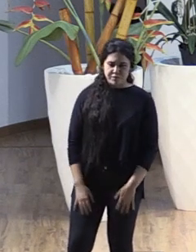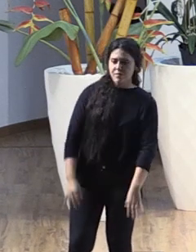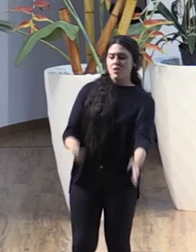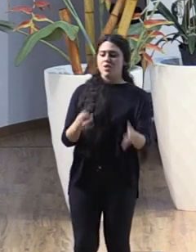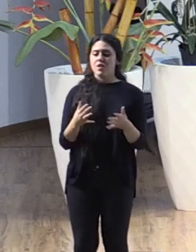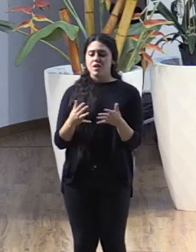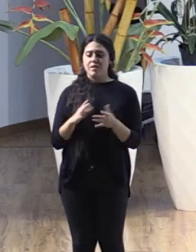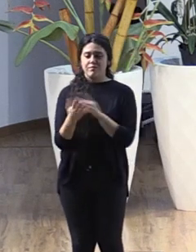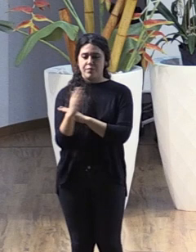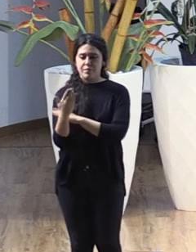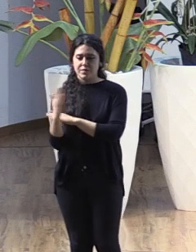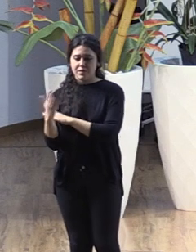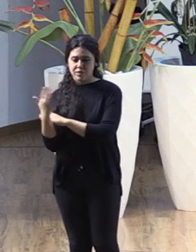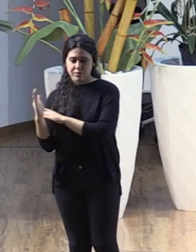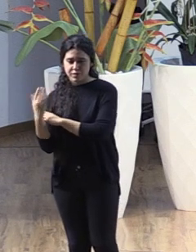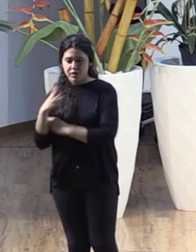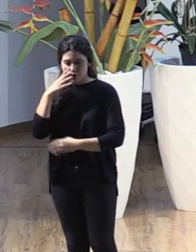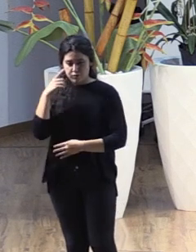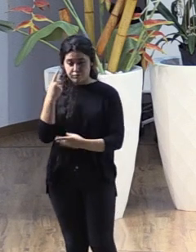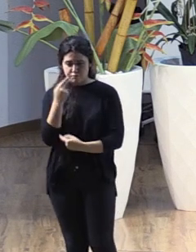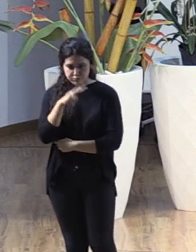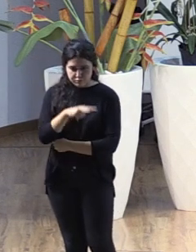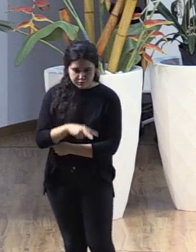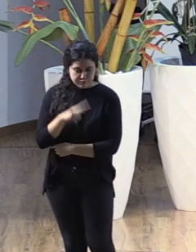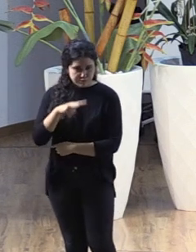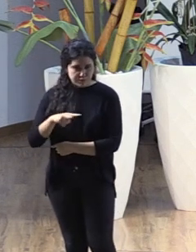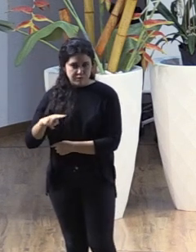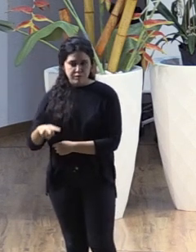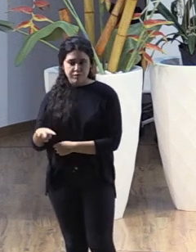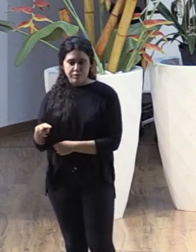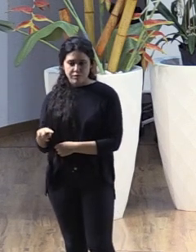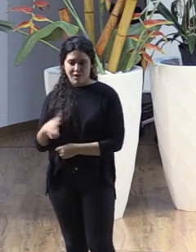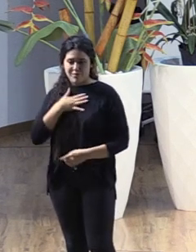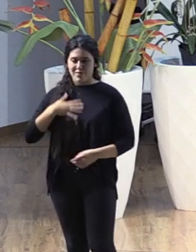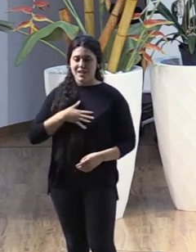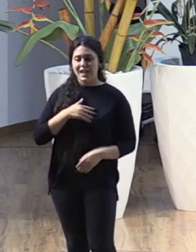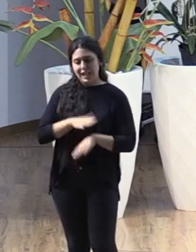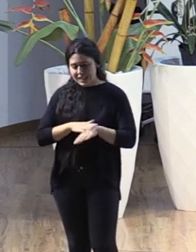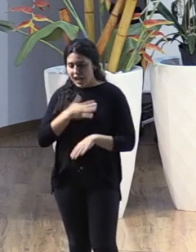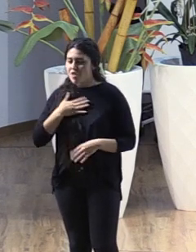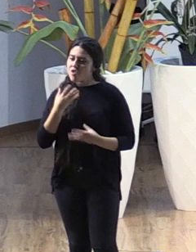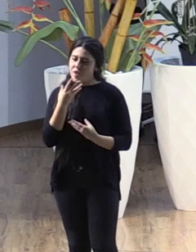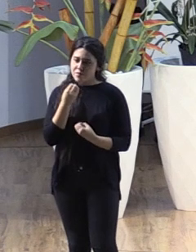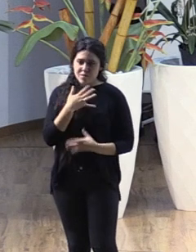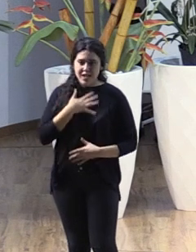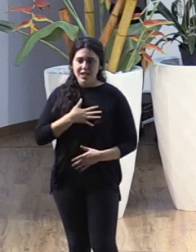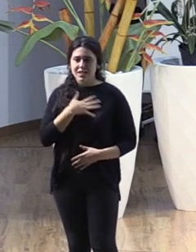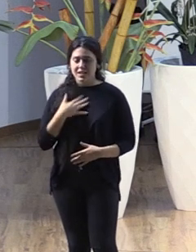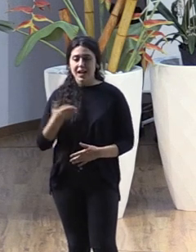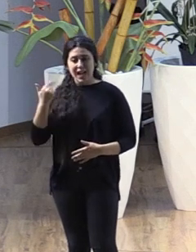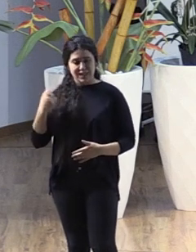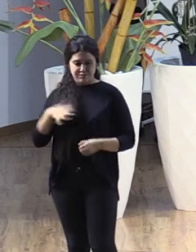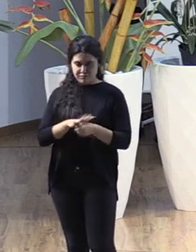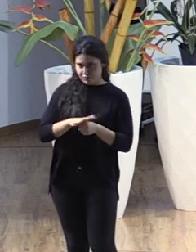que para mí son importantes, que los estoy viviendo en el día a día, que con esto que estamos viendo del estado del bienestar, del supuesto estado del bienestar. Allí en mi